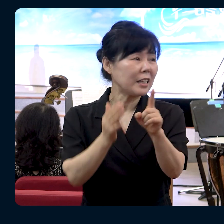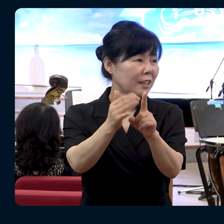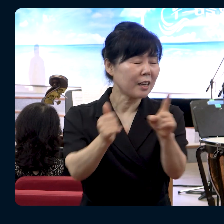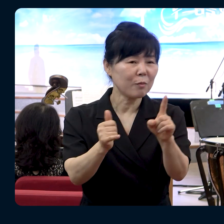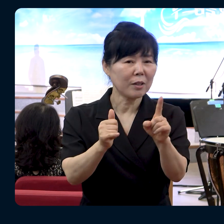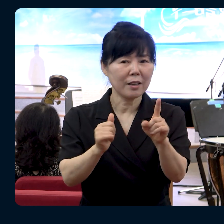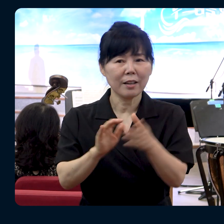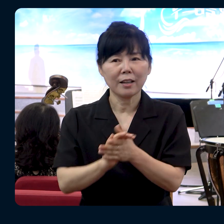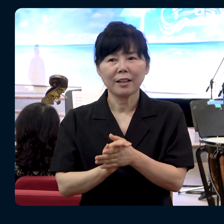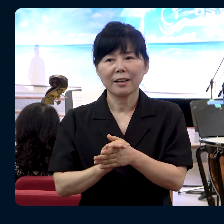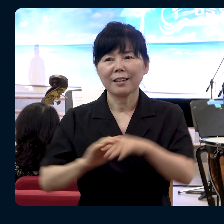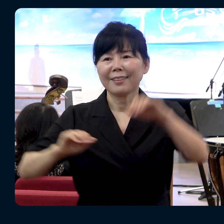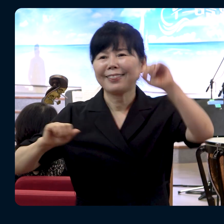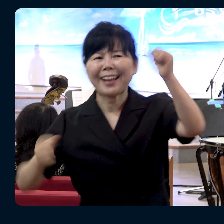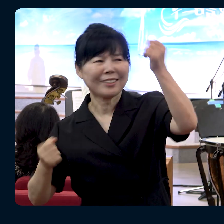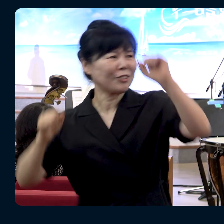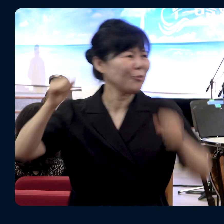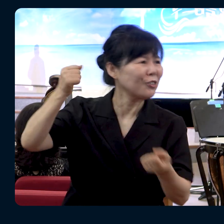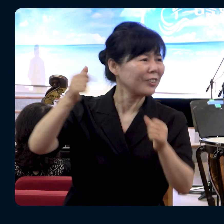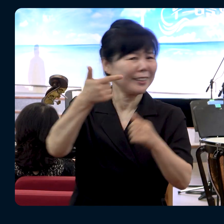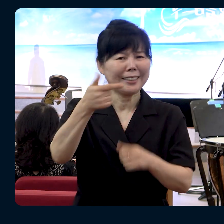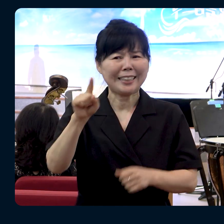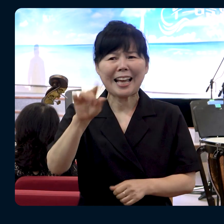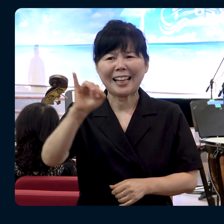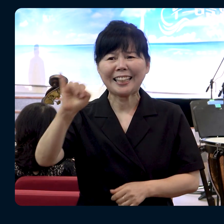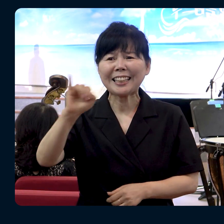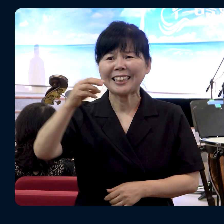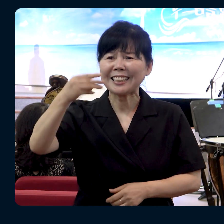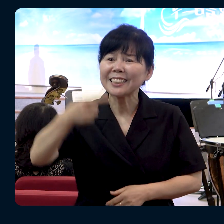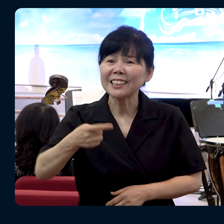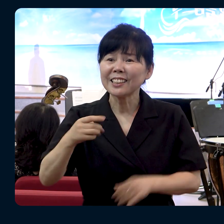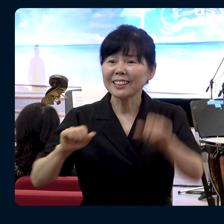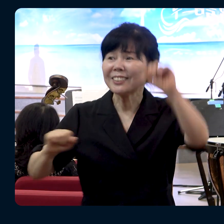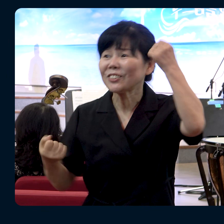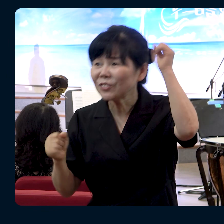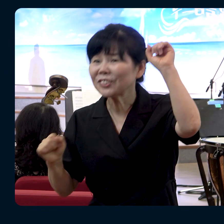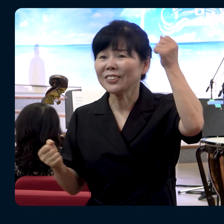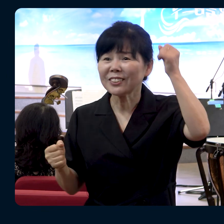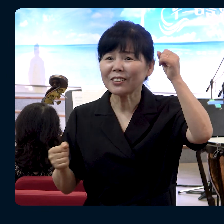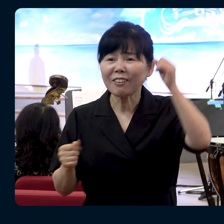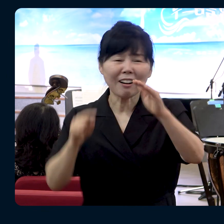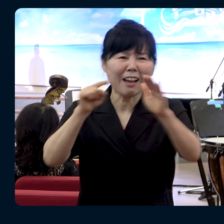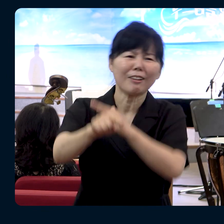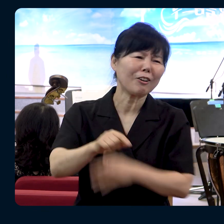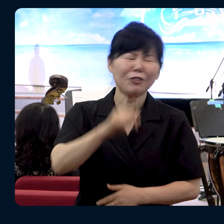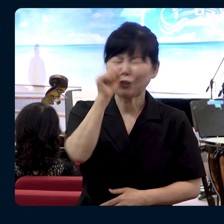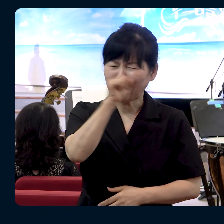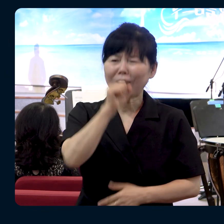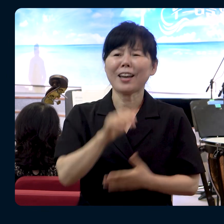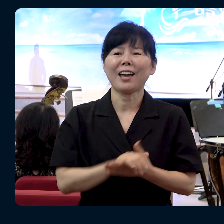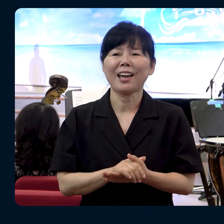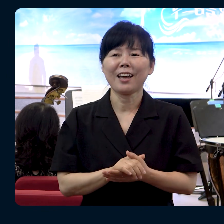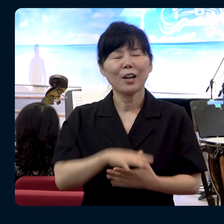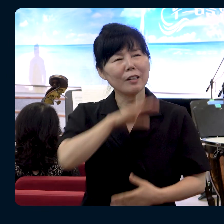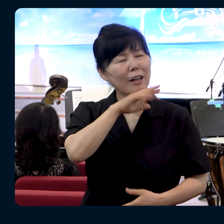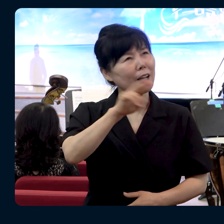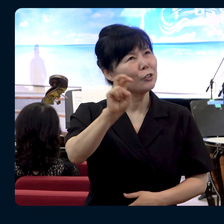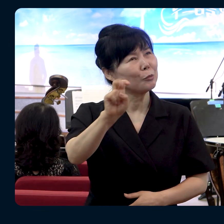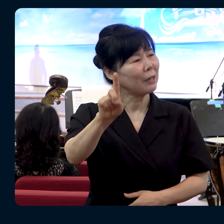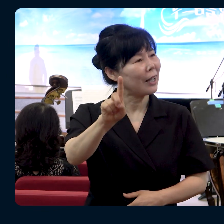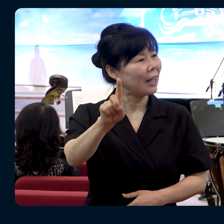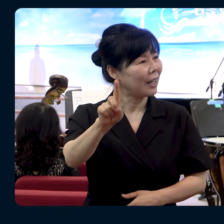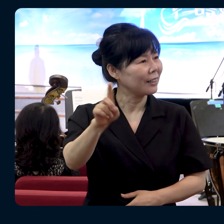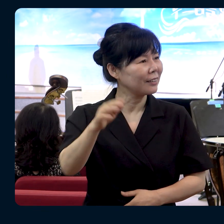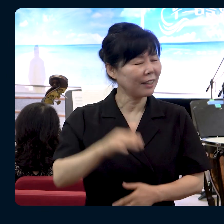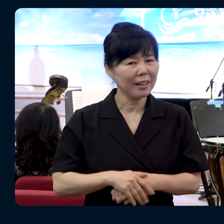친구였고, 동생이어서 제가 23살에 군대를 갔는데 21살인가 그랬습니다. 수원에